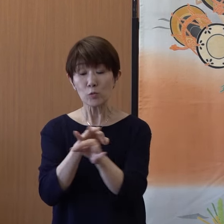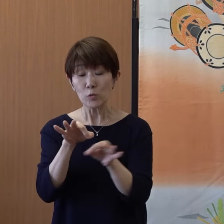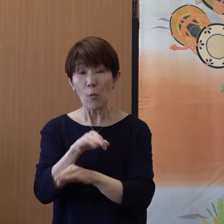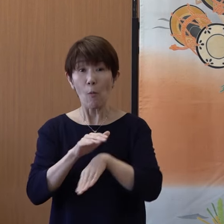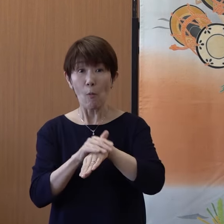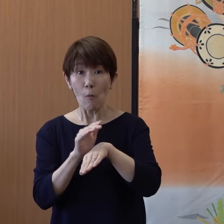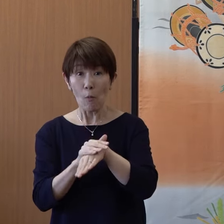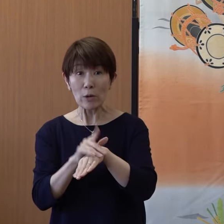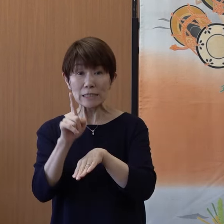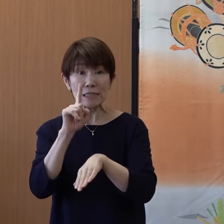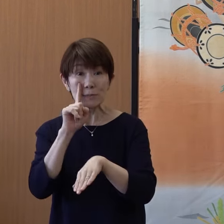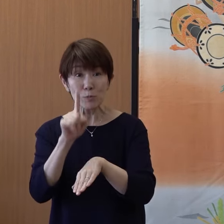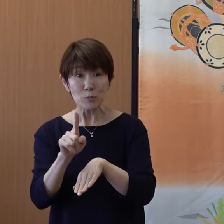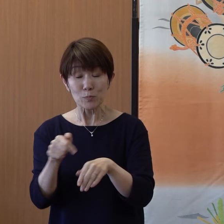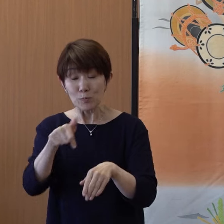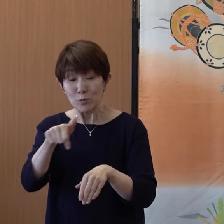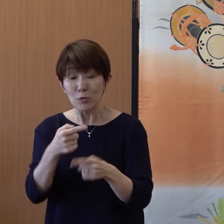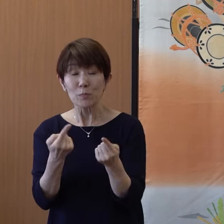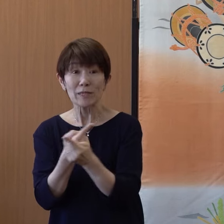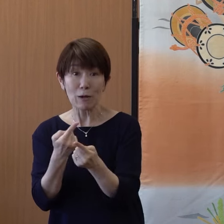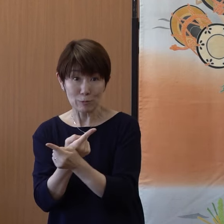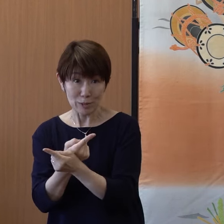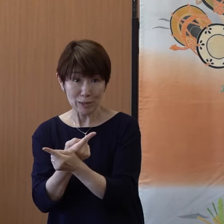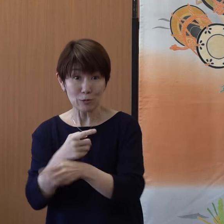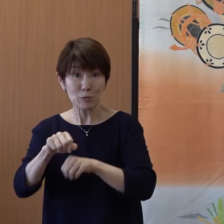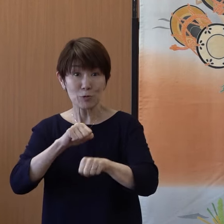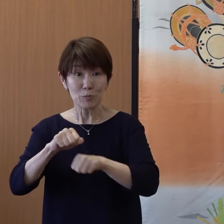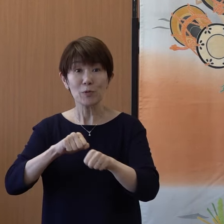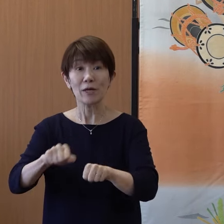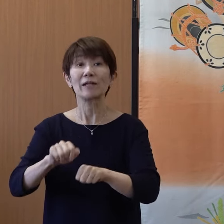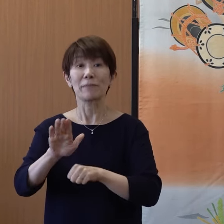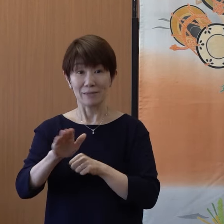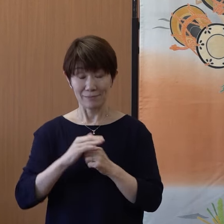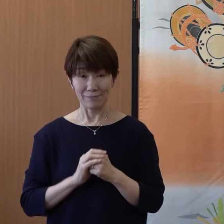し、以下取り組みを実施してまいります。